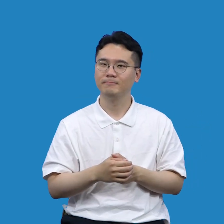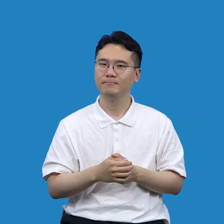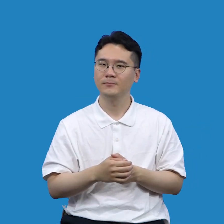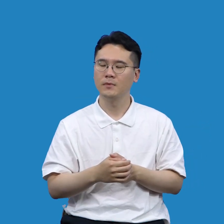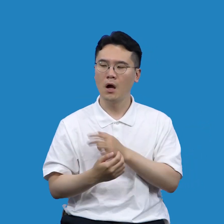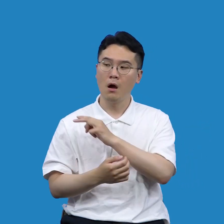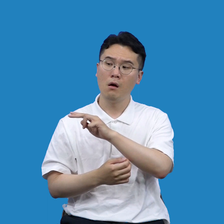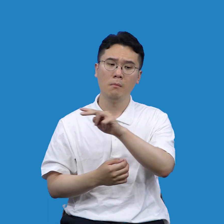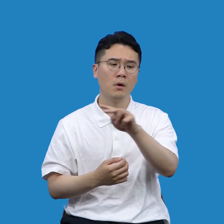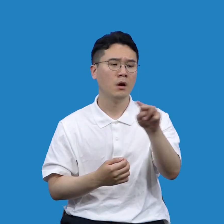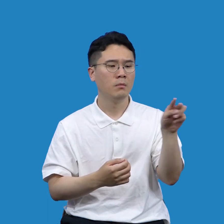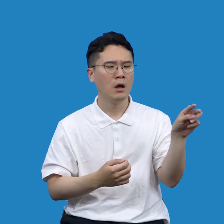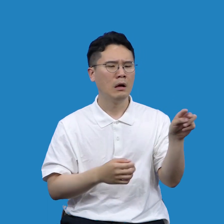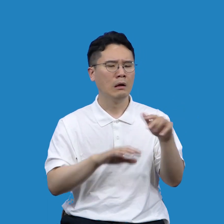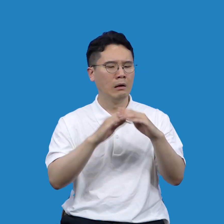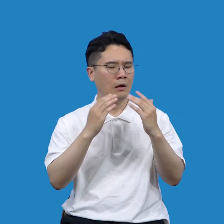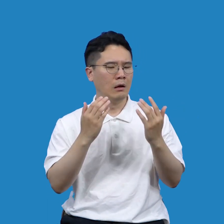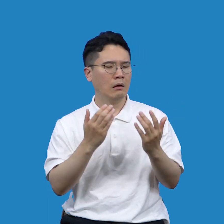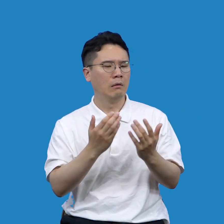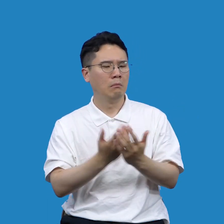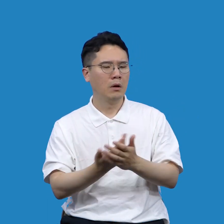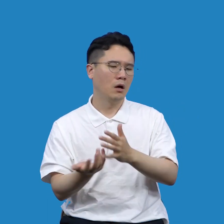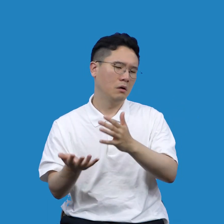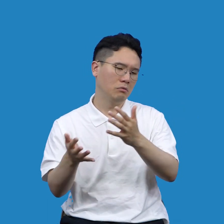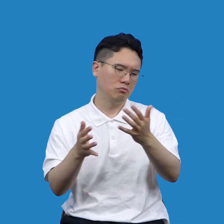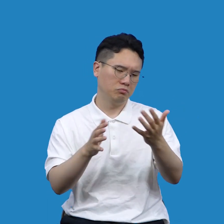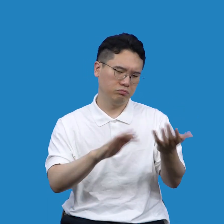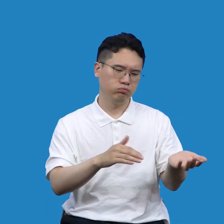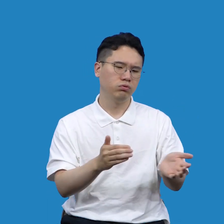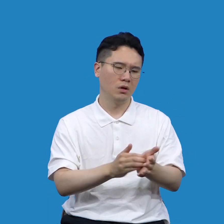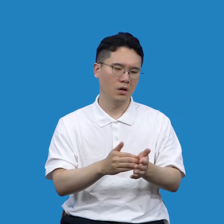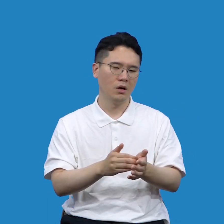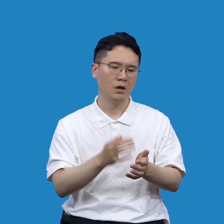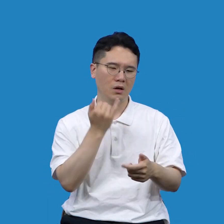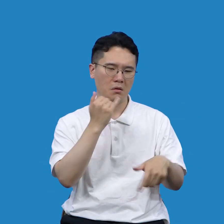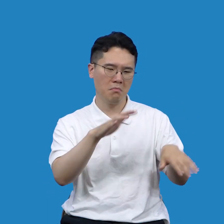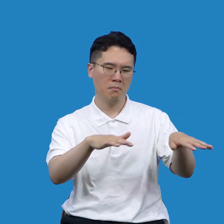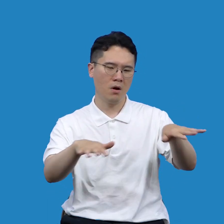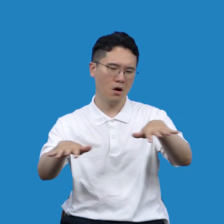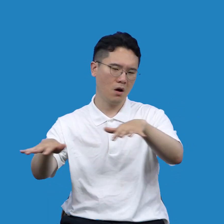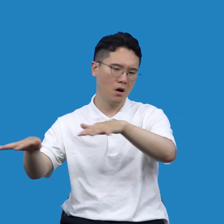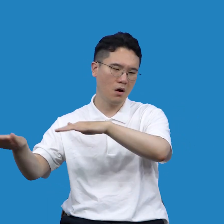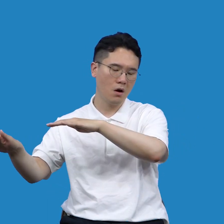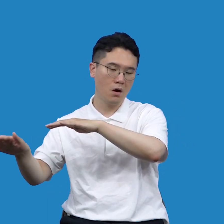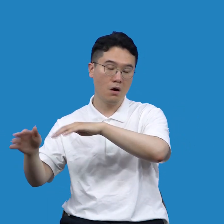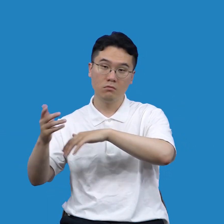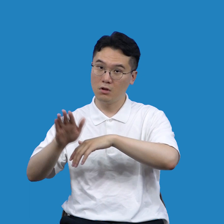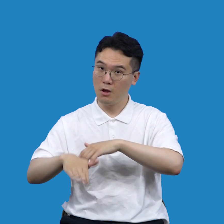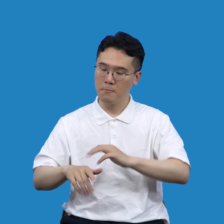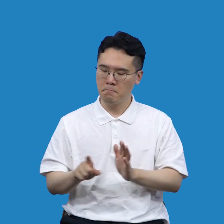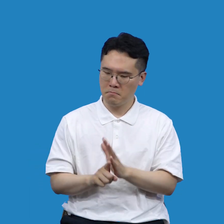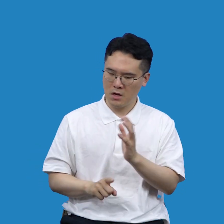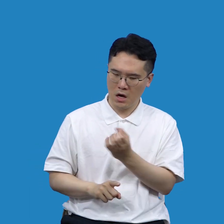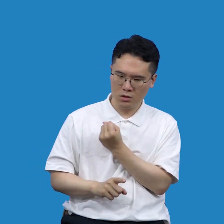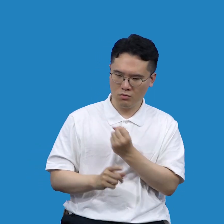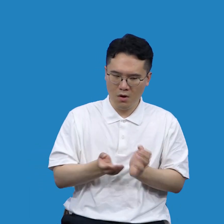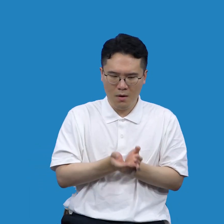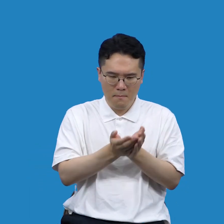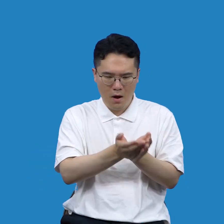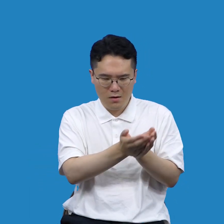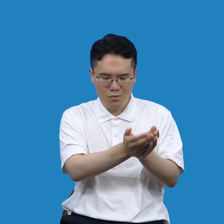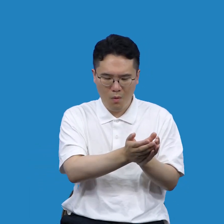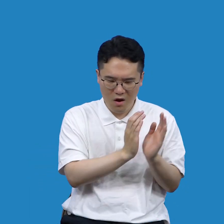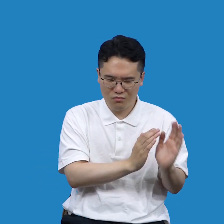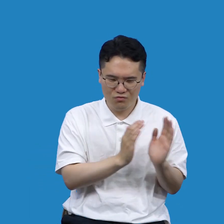바라보니까 모든 것이 죽음이에요. 죽음의 바다였어요. 그런데 믿음으로 방주를 예비해서 구원 얻었던